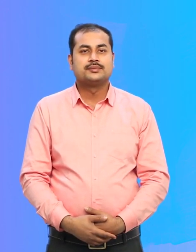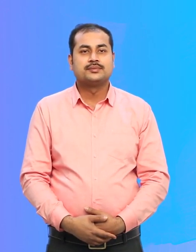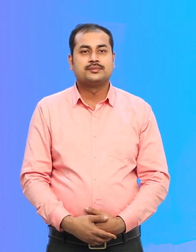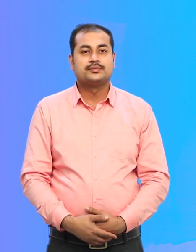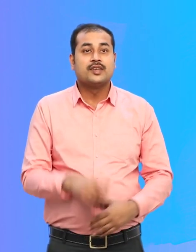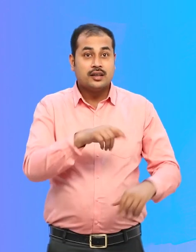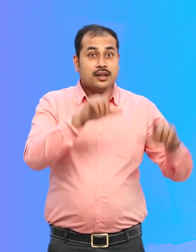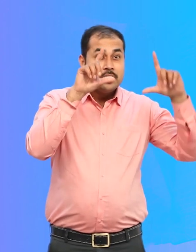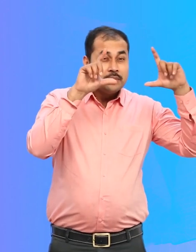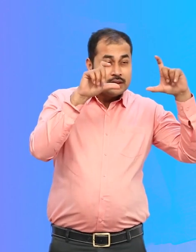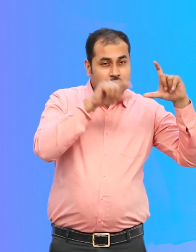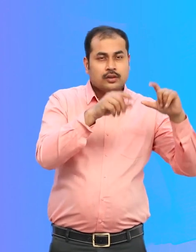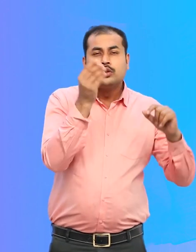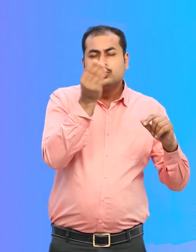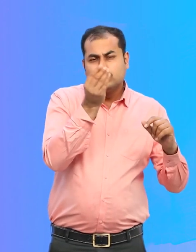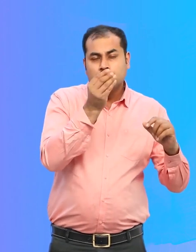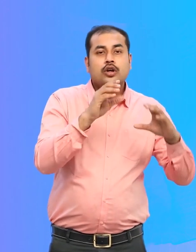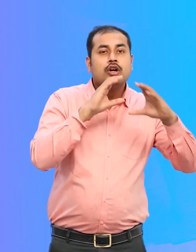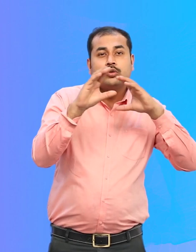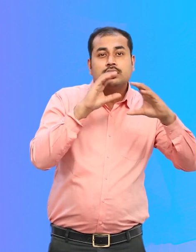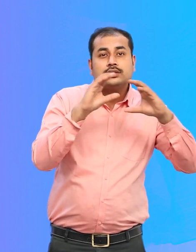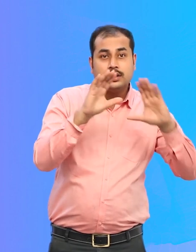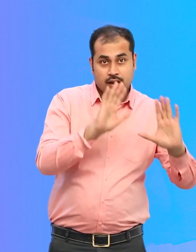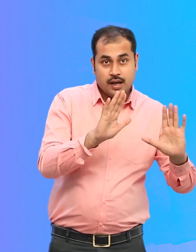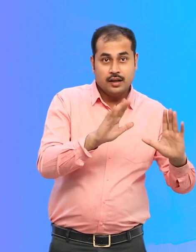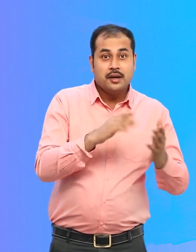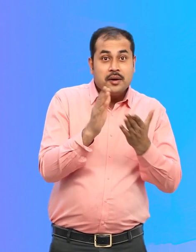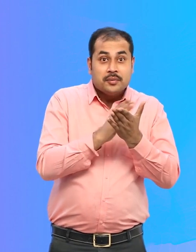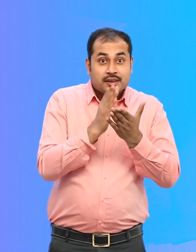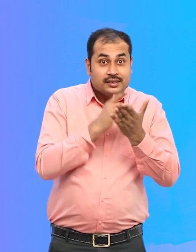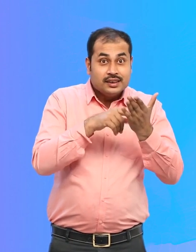कि हर पिक्चर में कुछ संवाद है जो कॉमिक चरित्रों